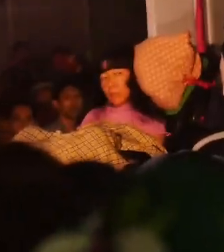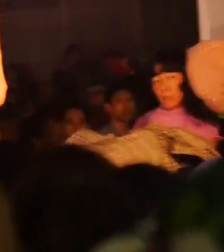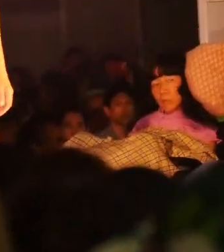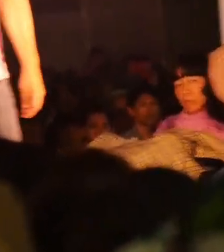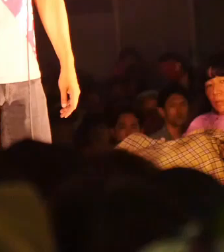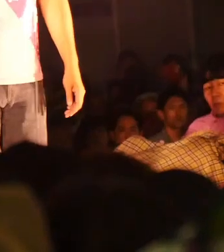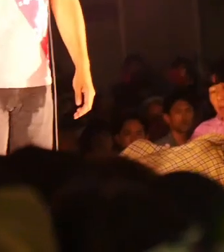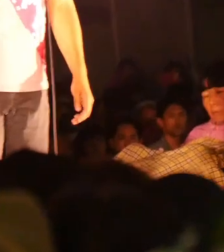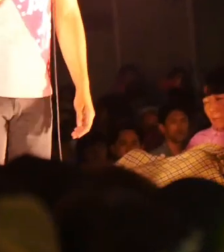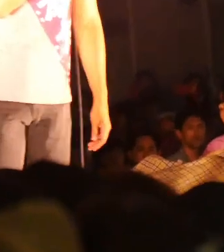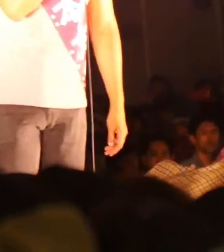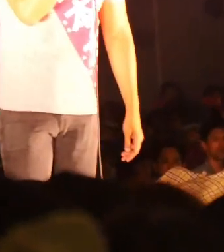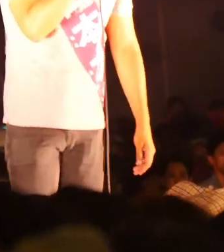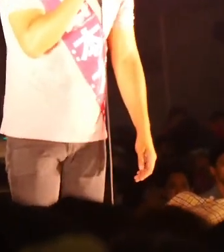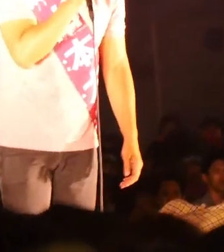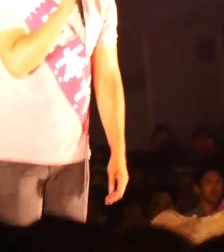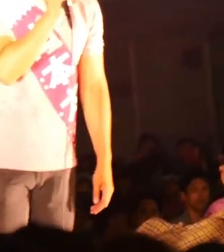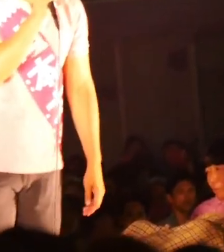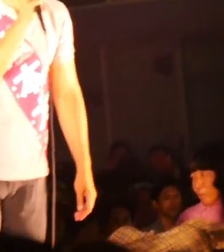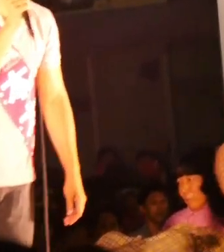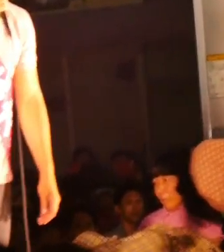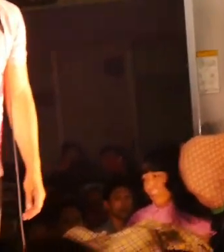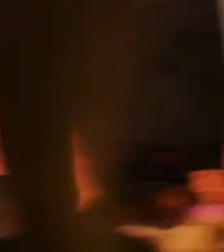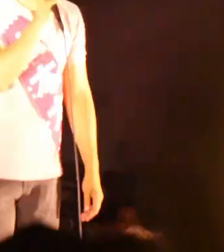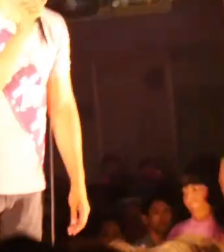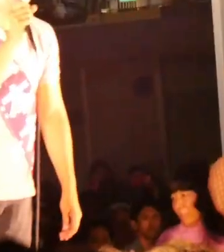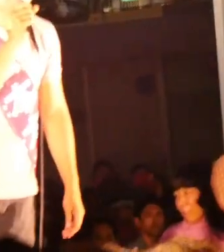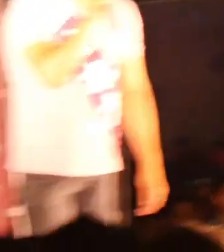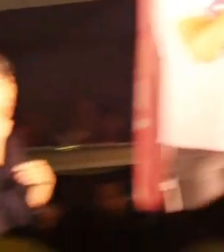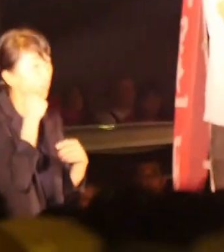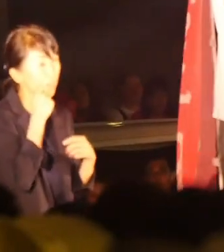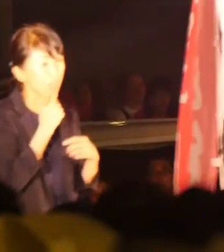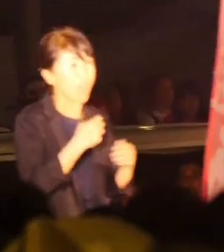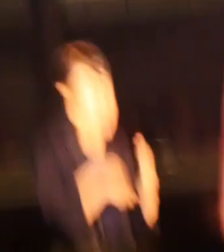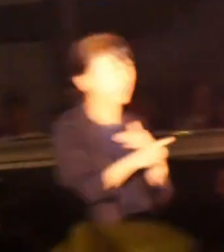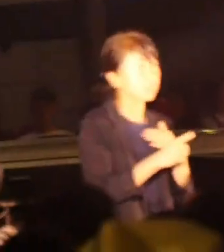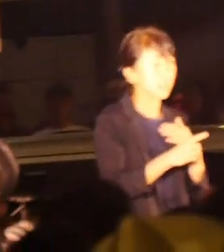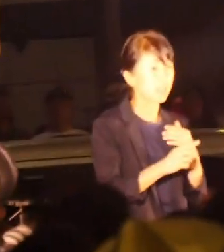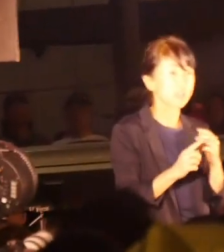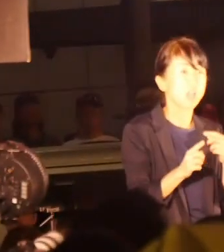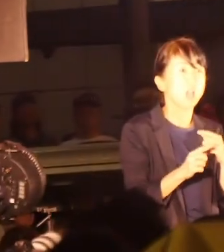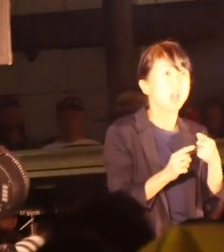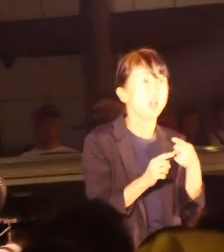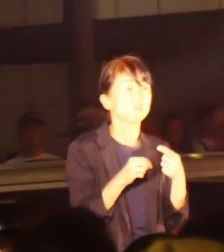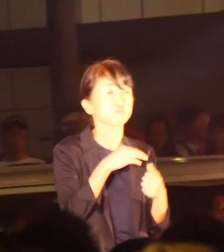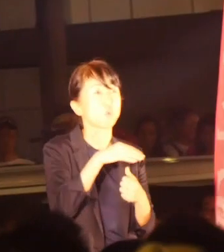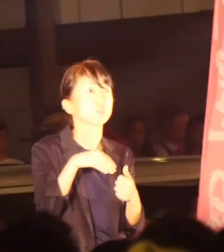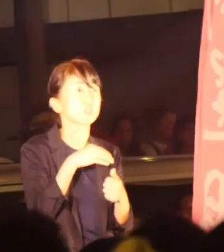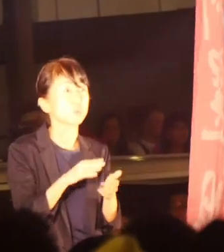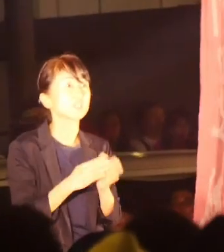ぜか一人で死ぬでしょって言われる。どんだけ地獄なんですか。